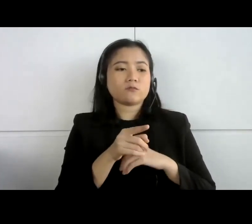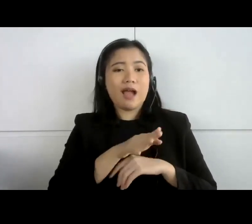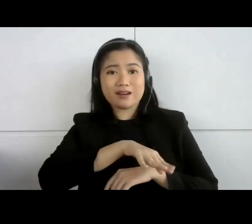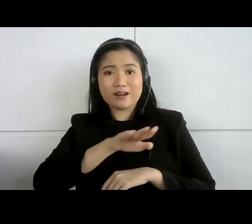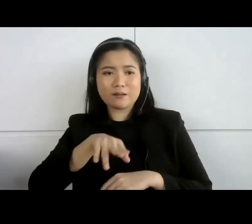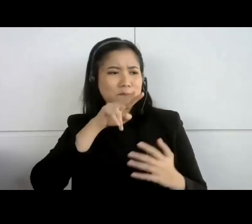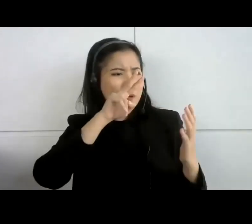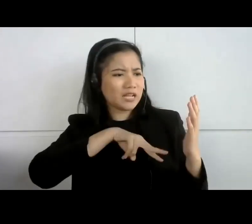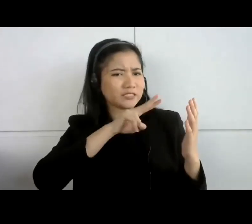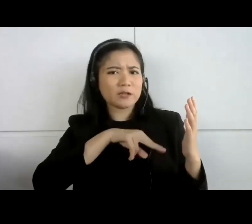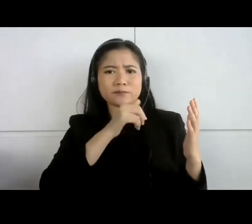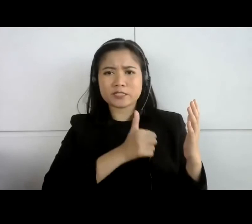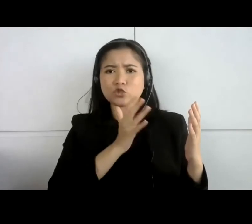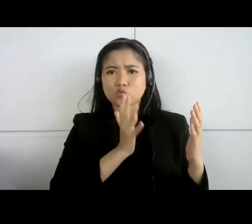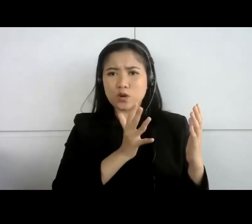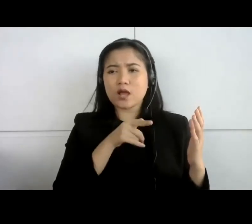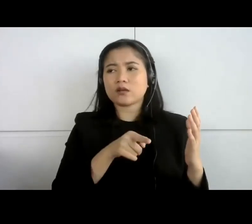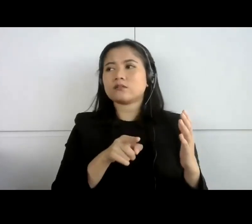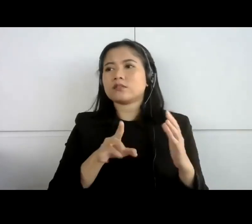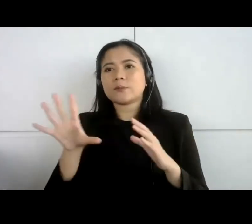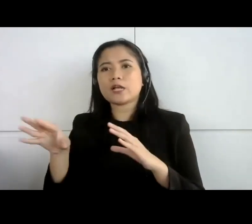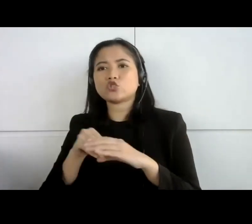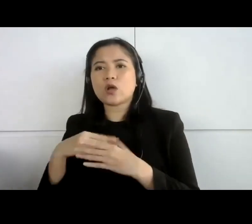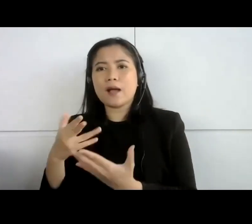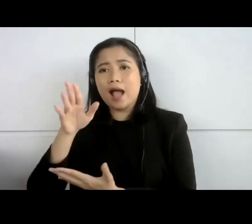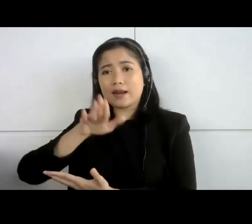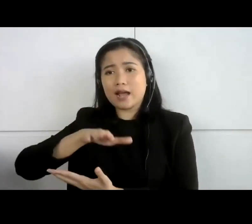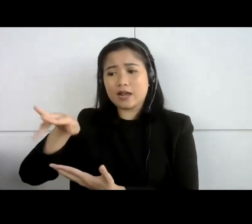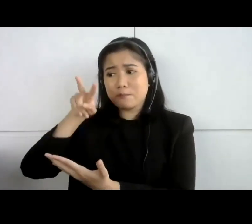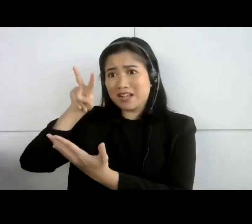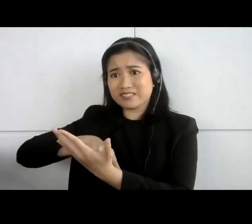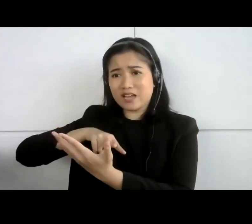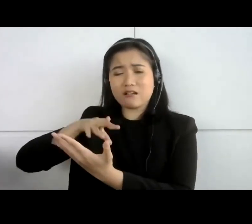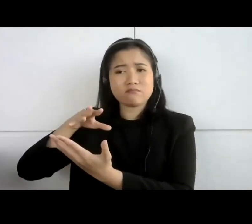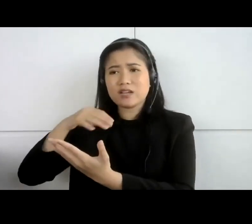membaca, termasuk anak-anak yang belum bisa membaca.